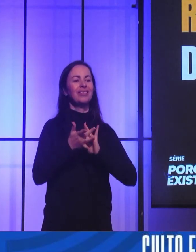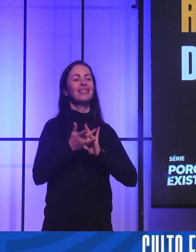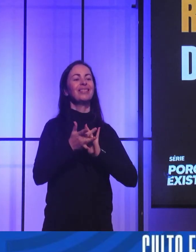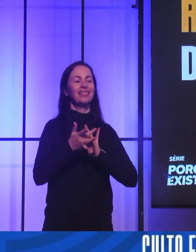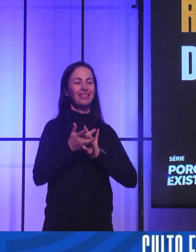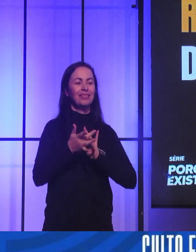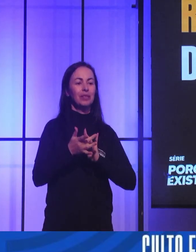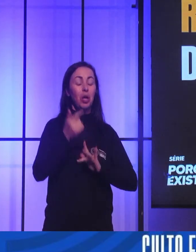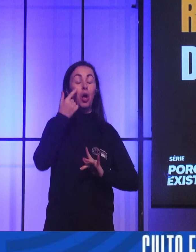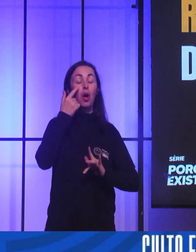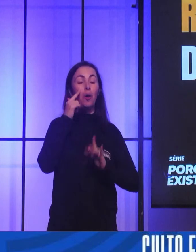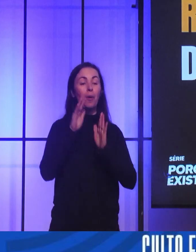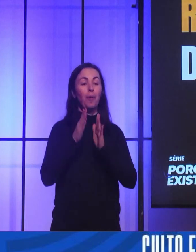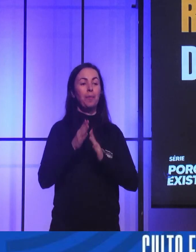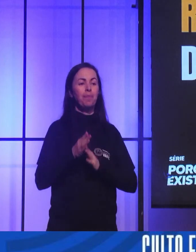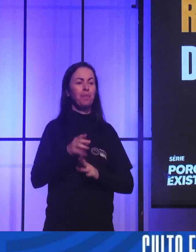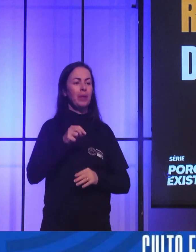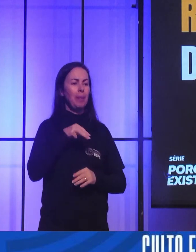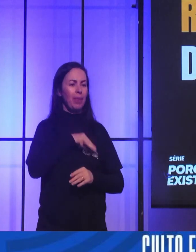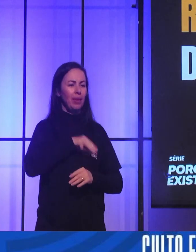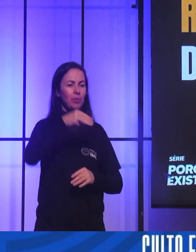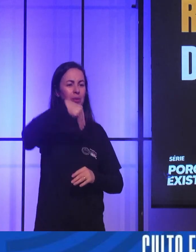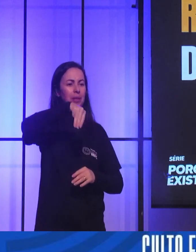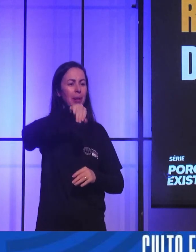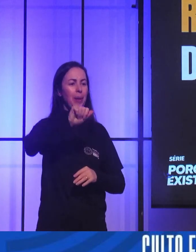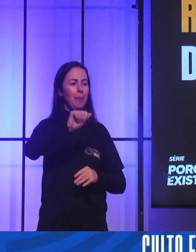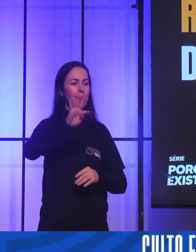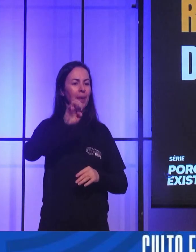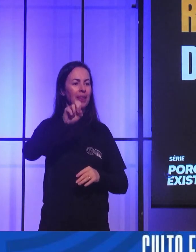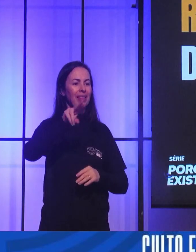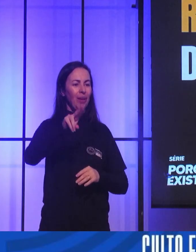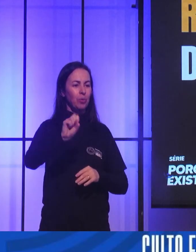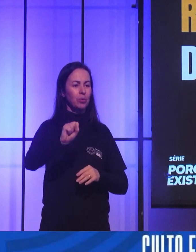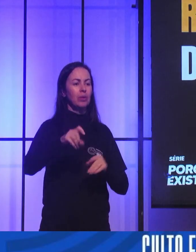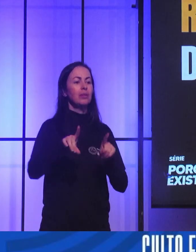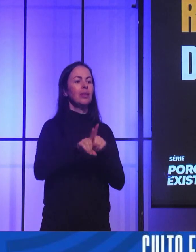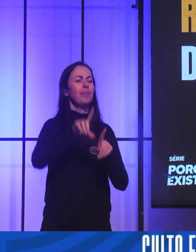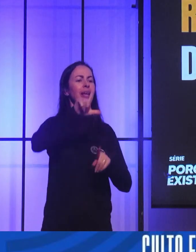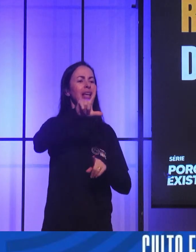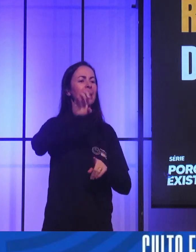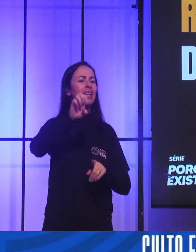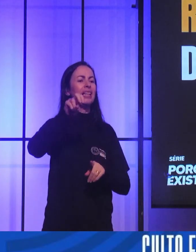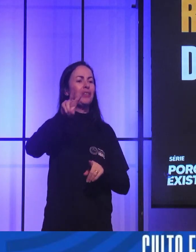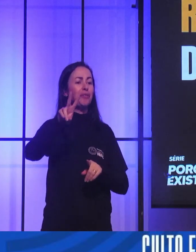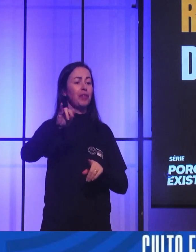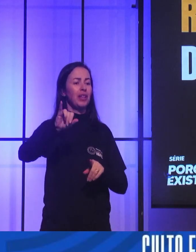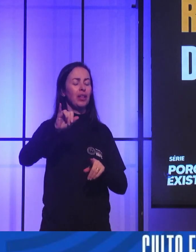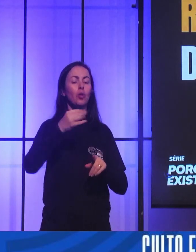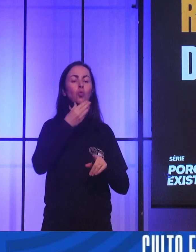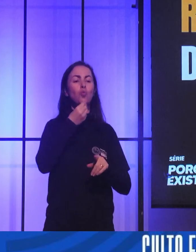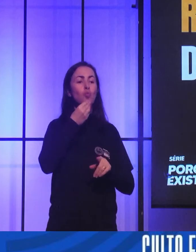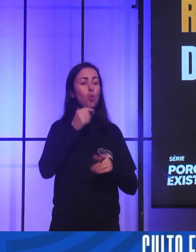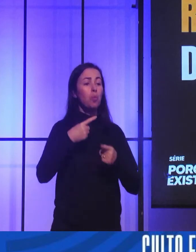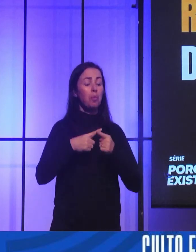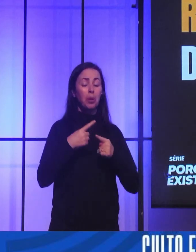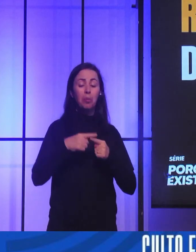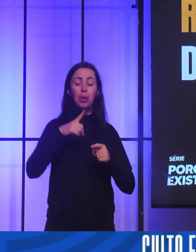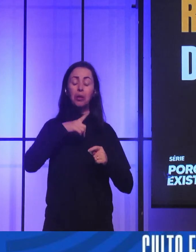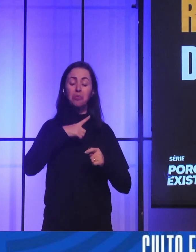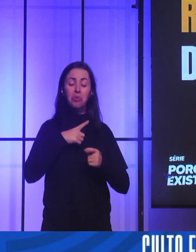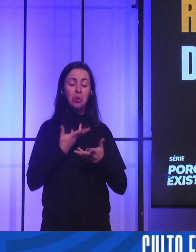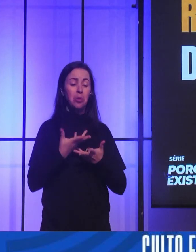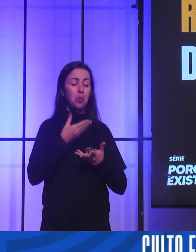fala a respeito de Mateus, também conhecido como Levi. Ele era um publicano, ele era um homem que não